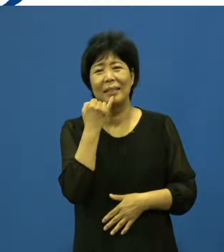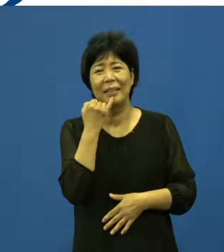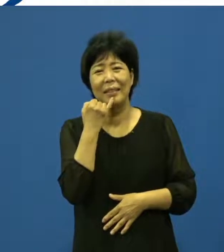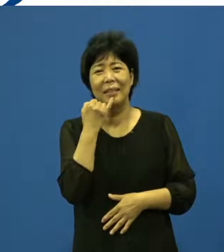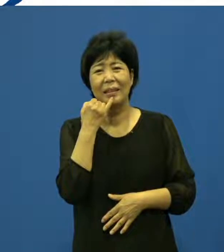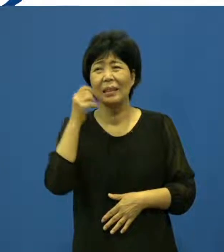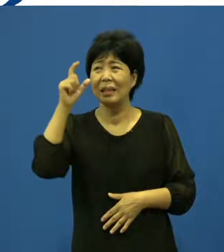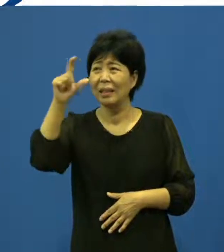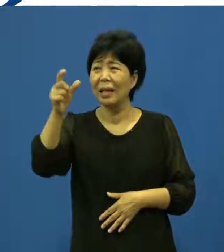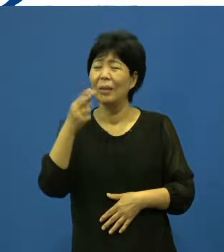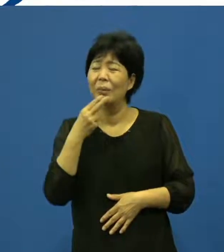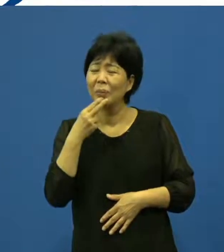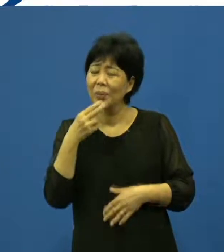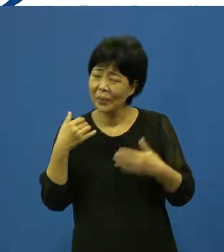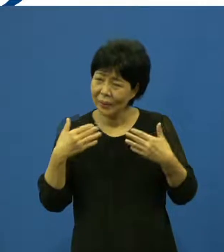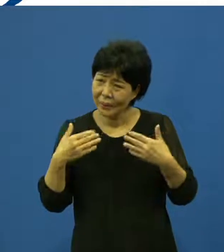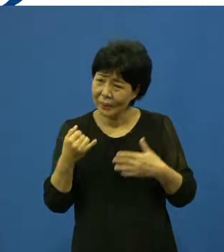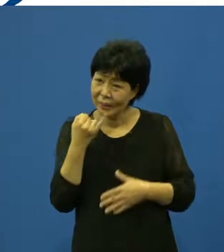괜찮아요.